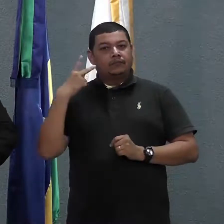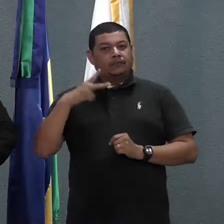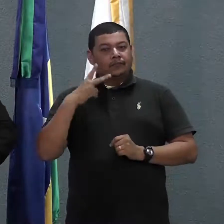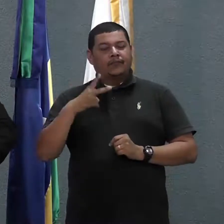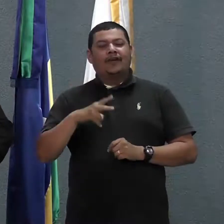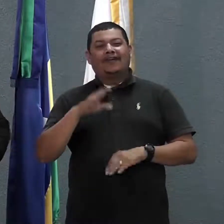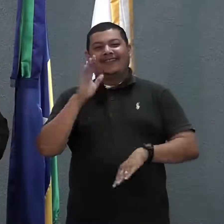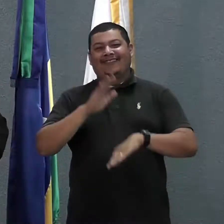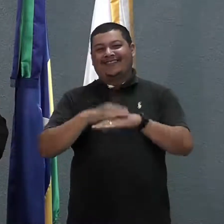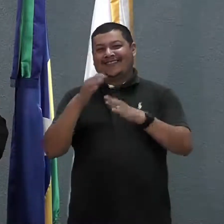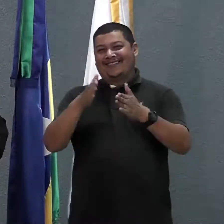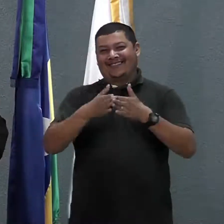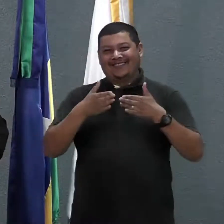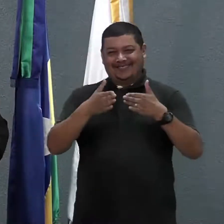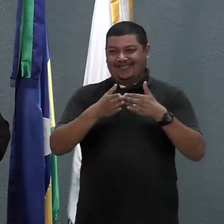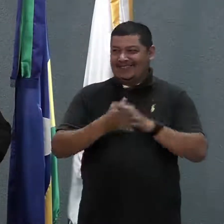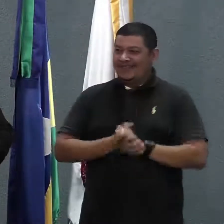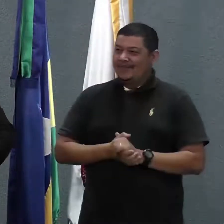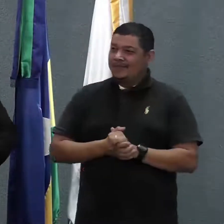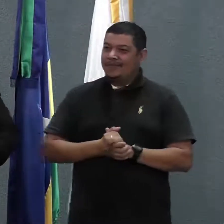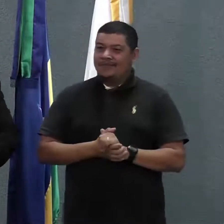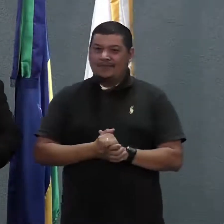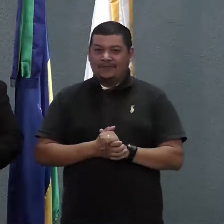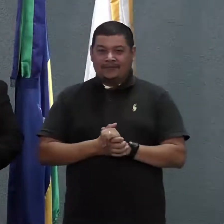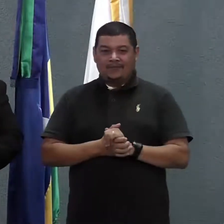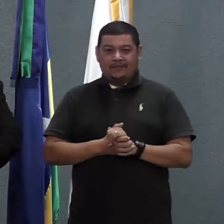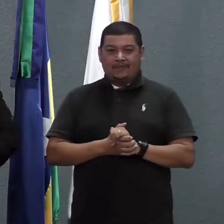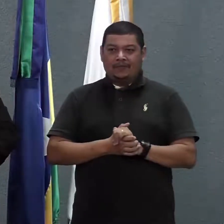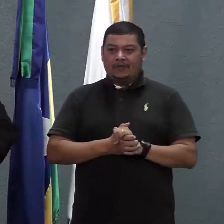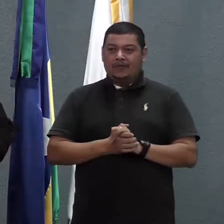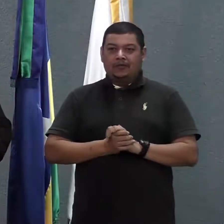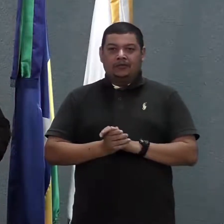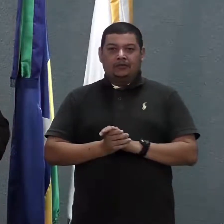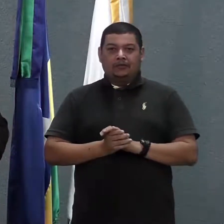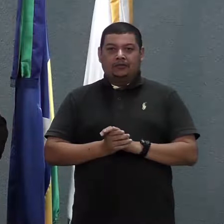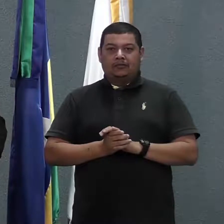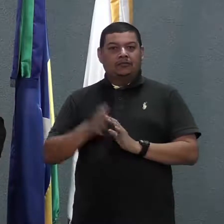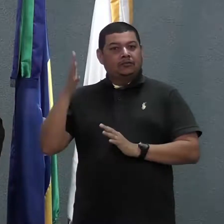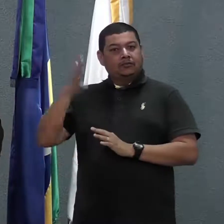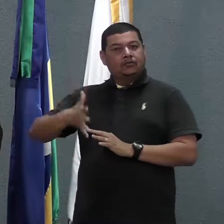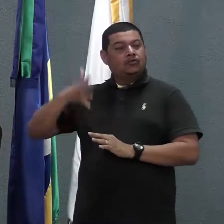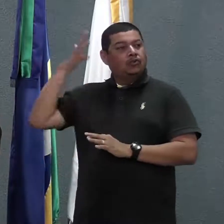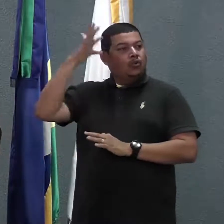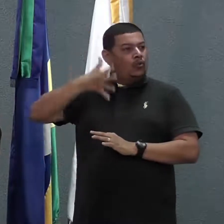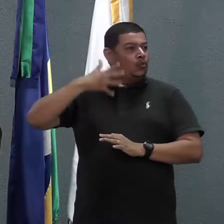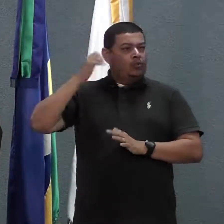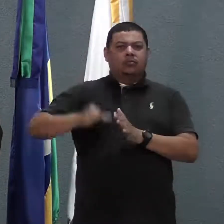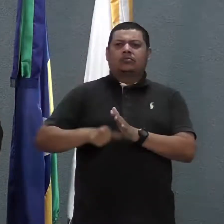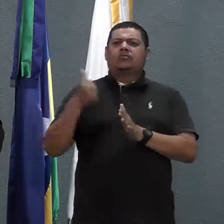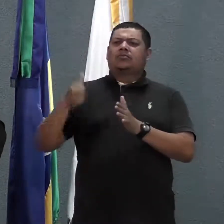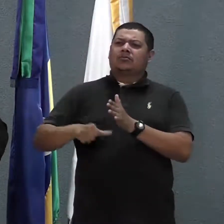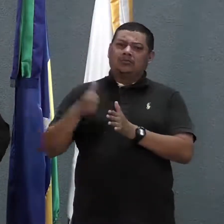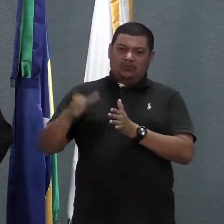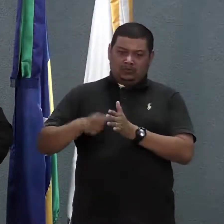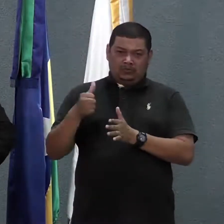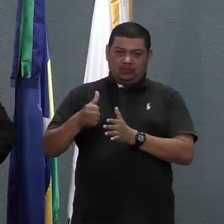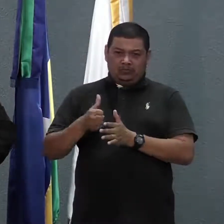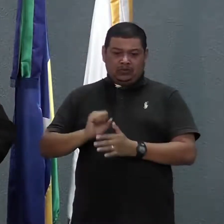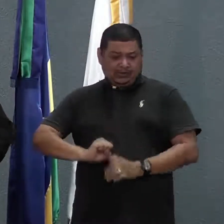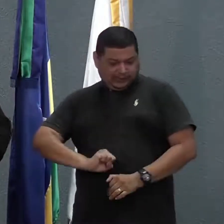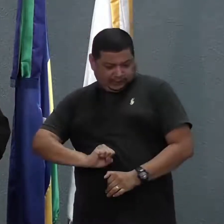mais pede. Os discursos, muitas vezes, de ódio,